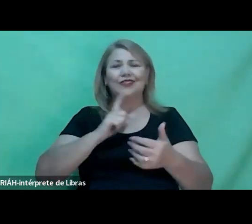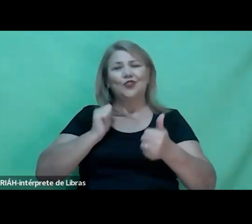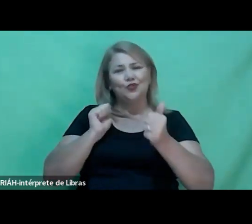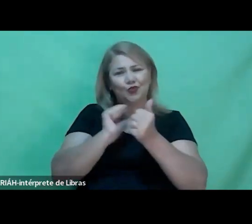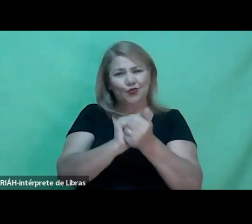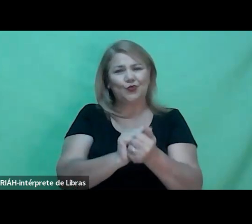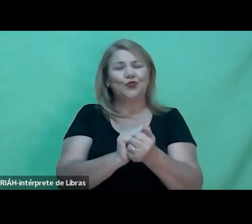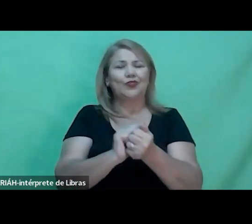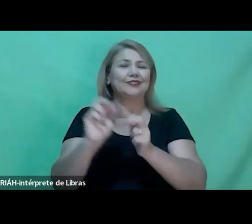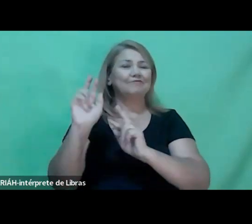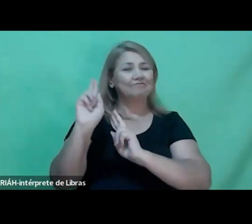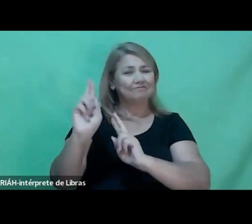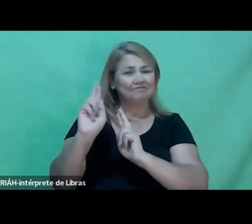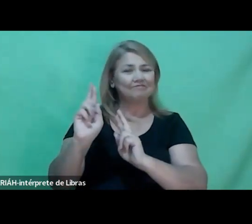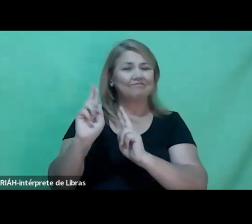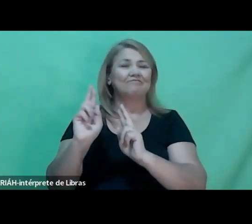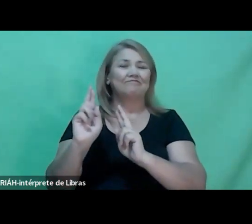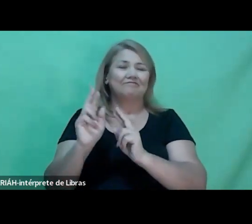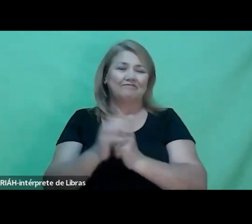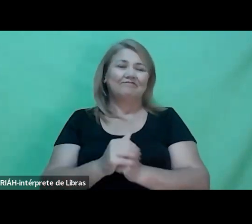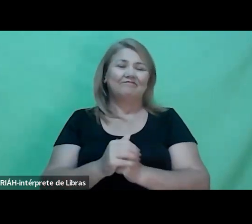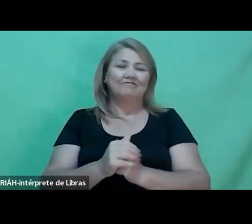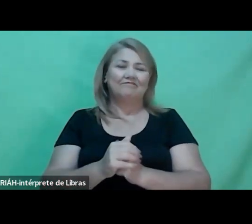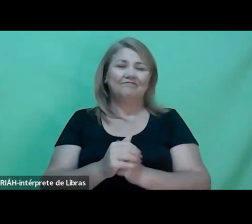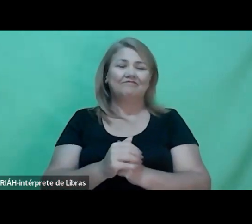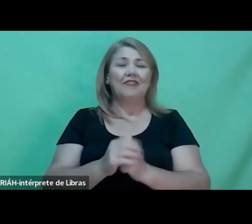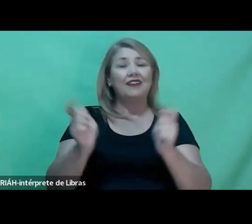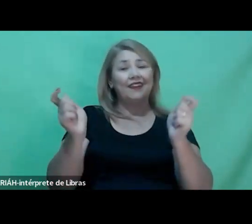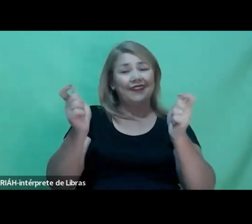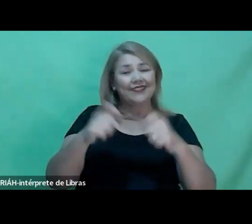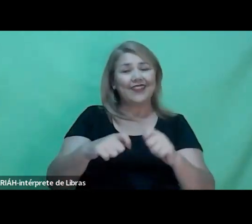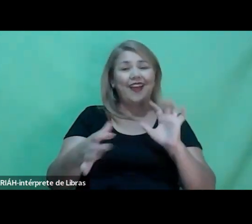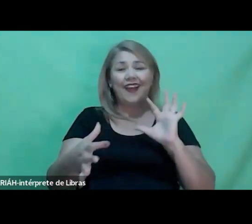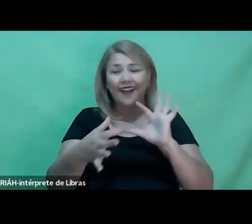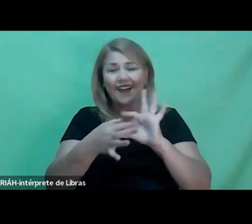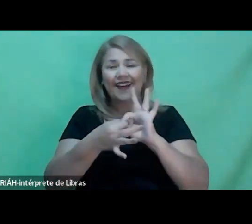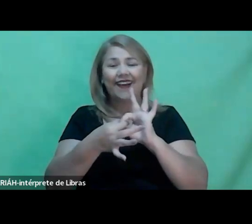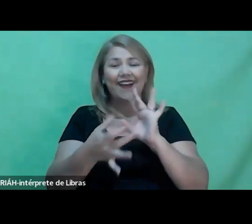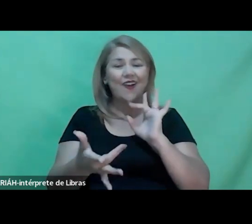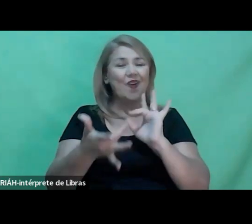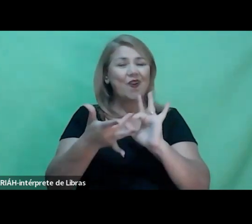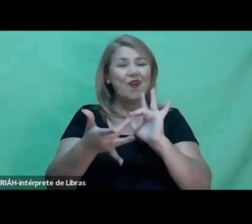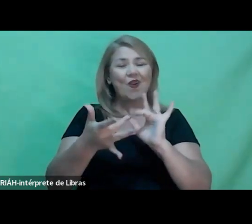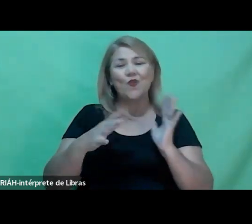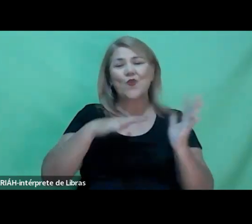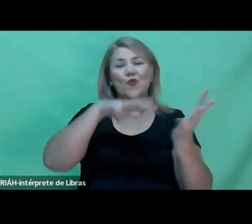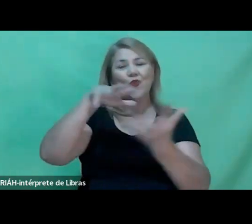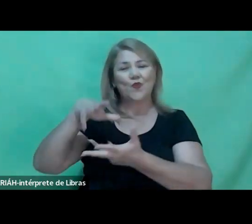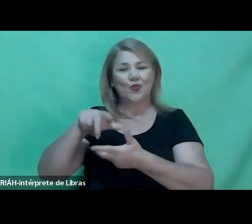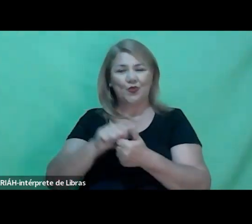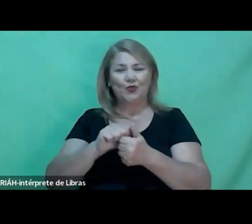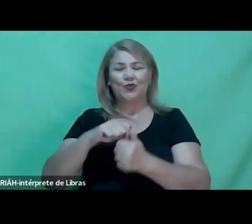conecten con el mundo que que se ve y que se oye no y que quienes acompañamos a las personas solas en ese camino